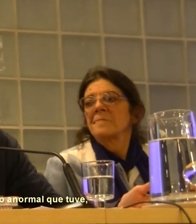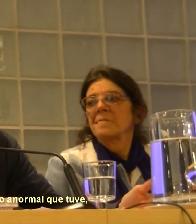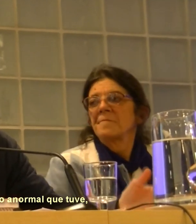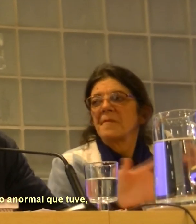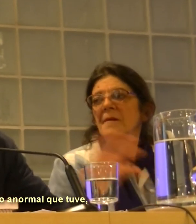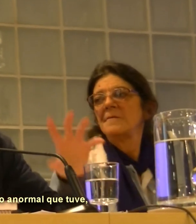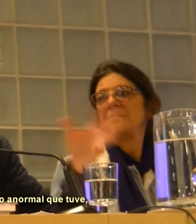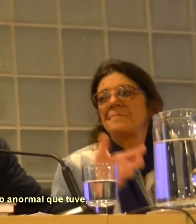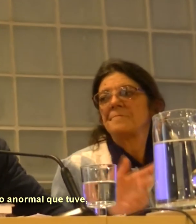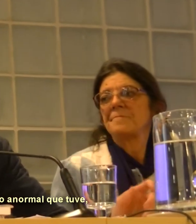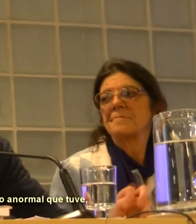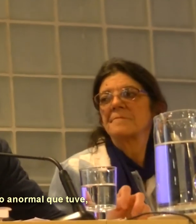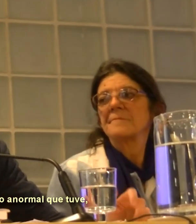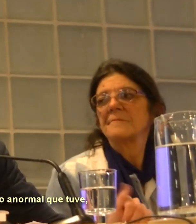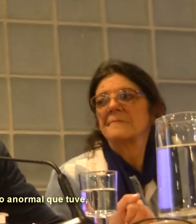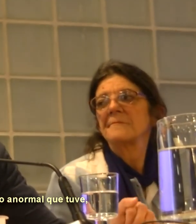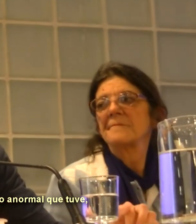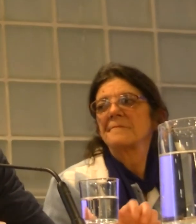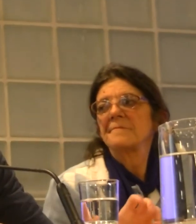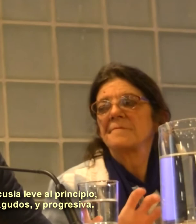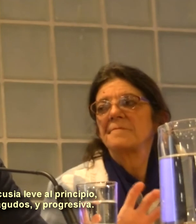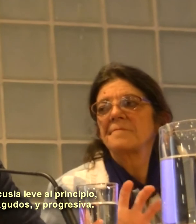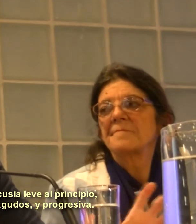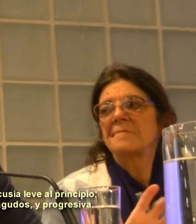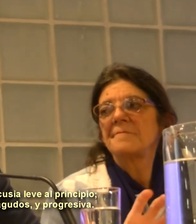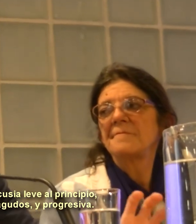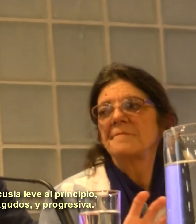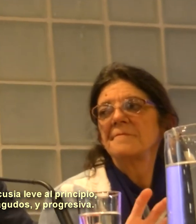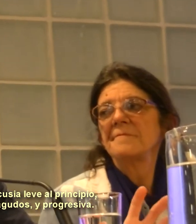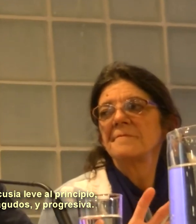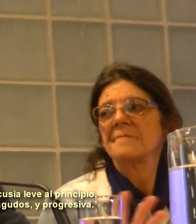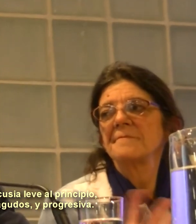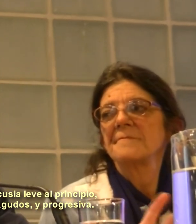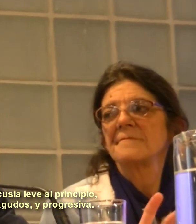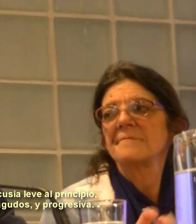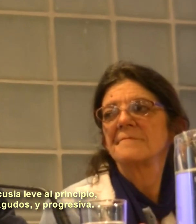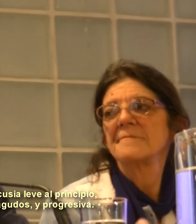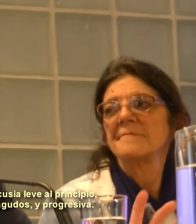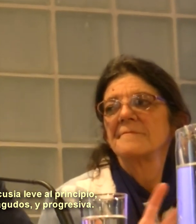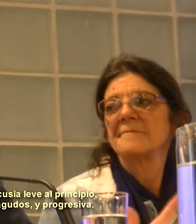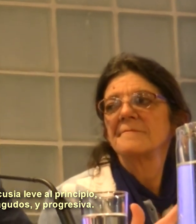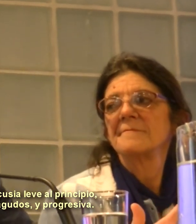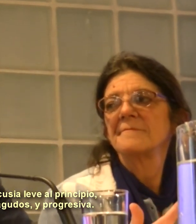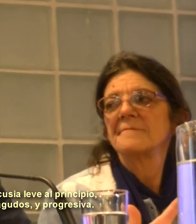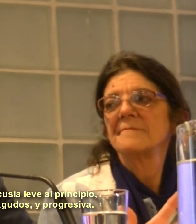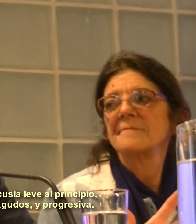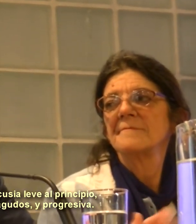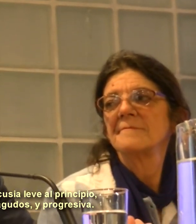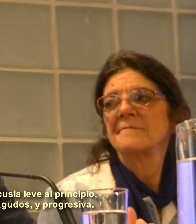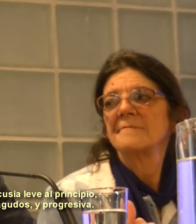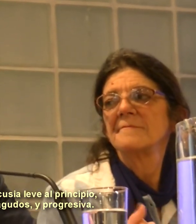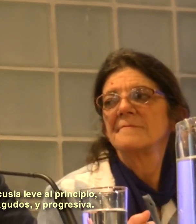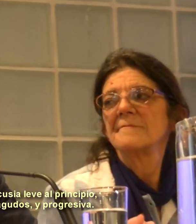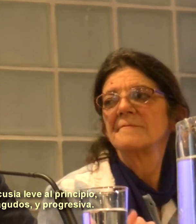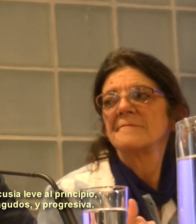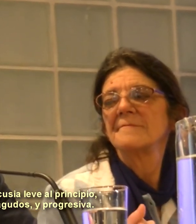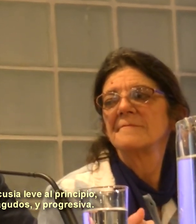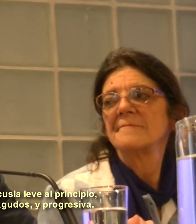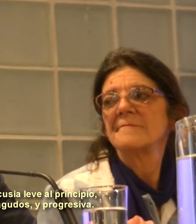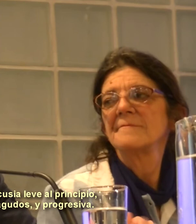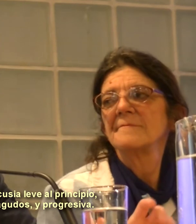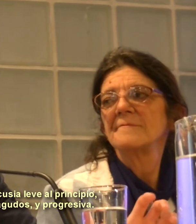mi nacimiento anormal que tuve, fui desarrollando una hipoacusia leve al